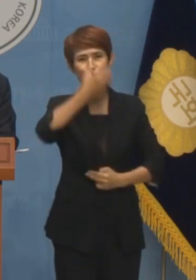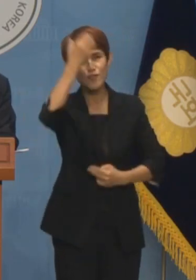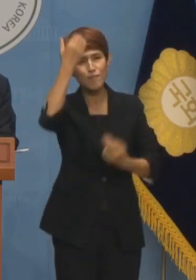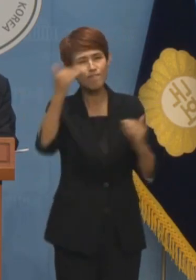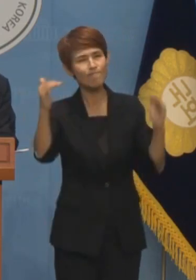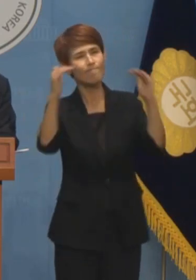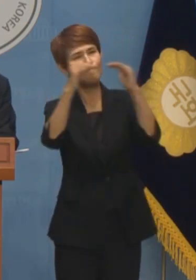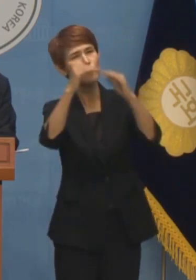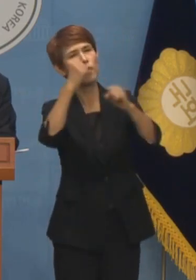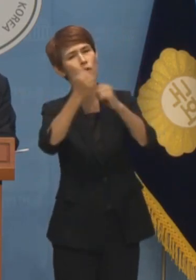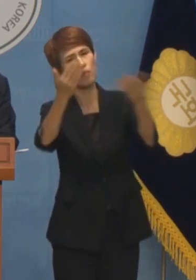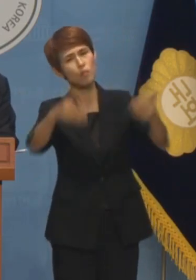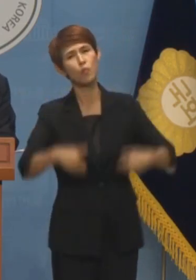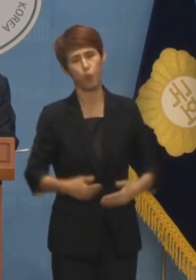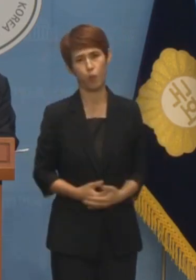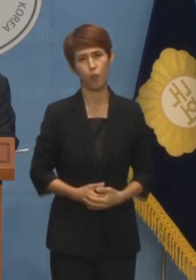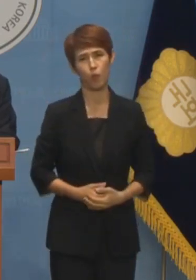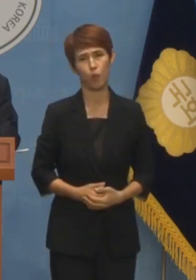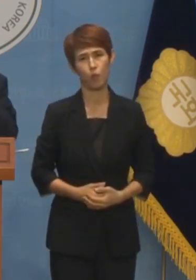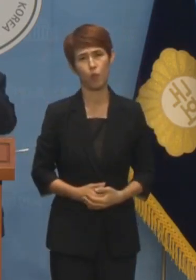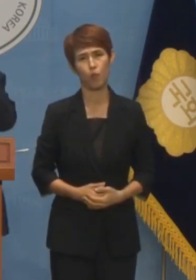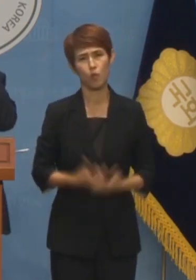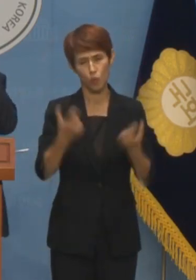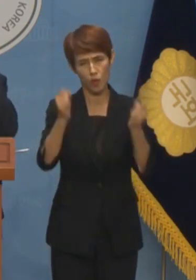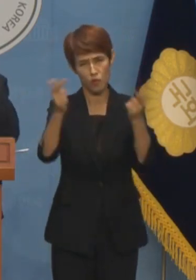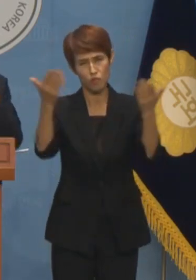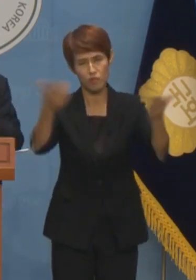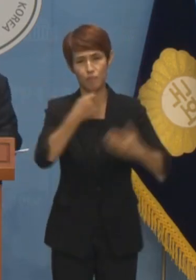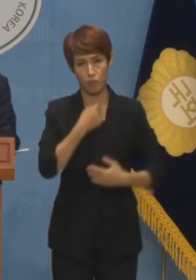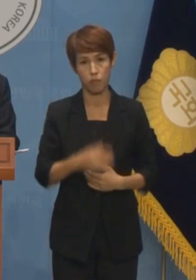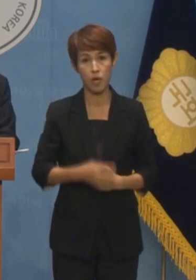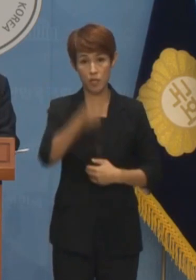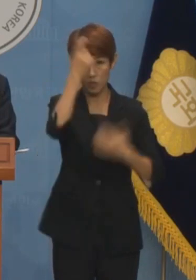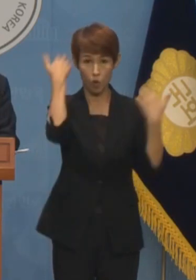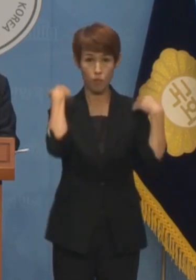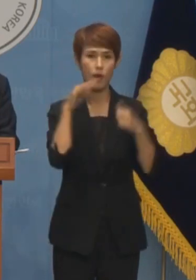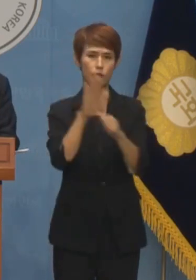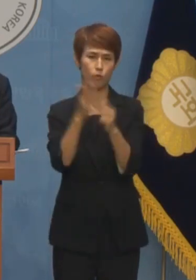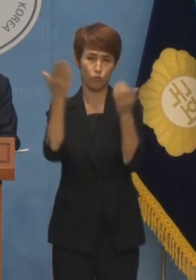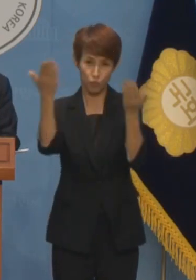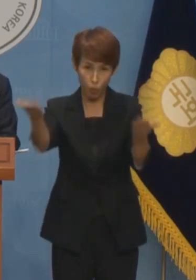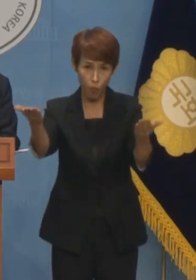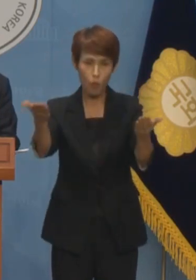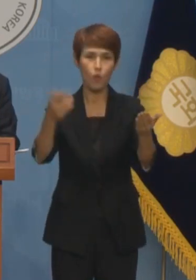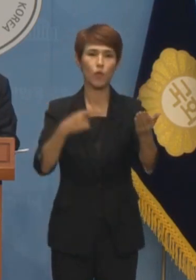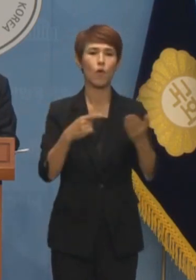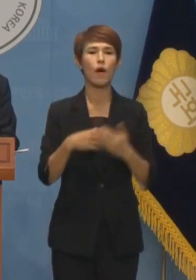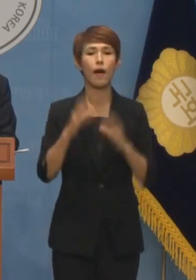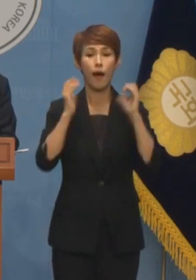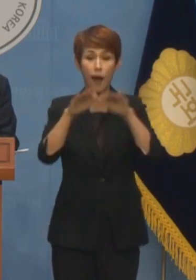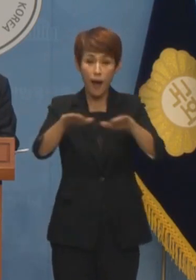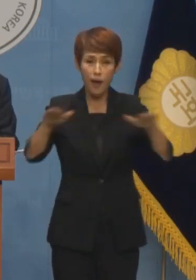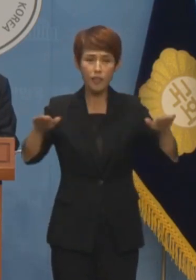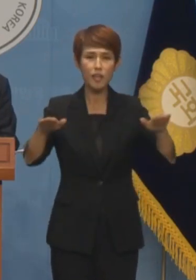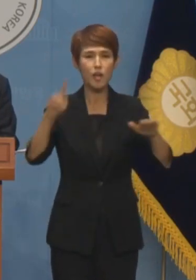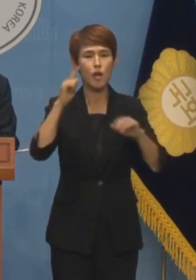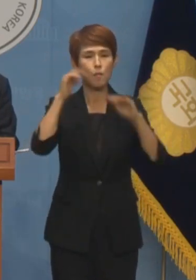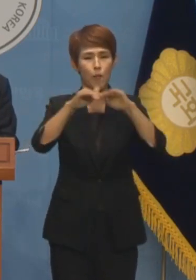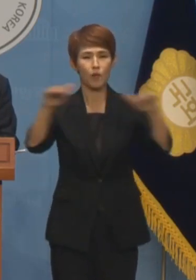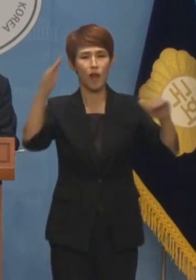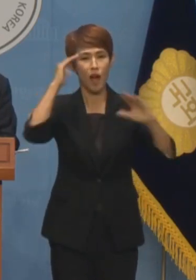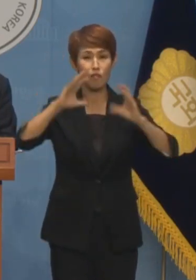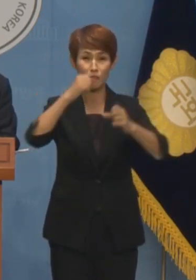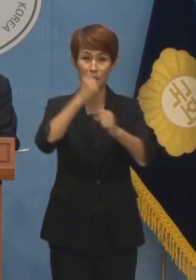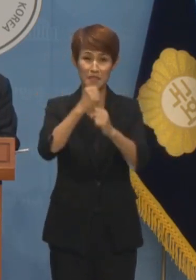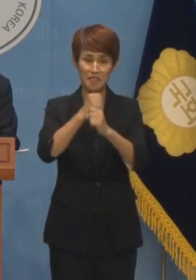있어야 합니다. 우리 정부가 적극적으로 지원하여 아이들이 평등한 대한민국에서 자랄 수 있도록 지원해 주길